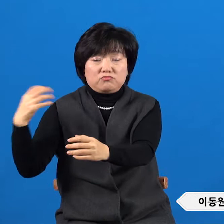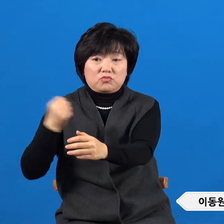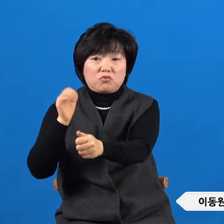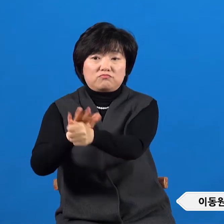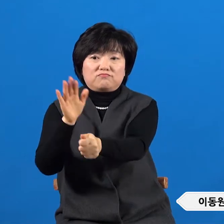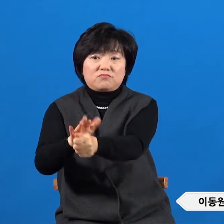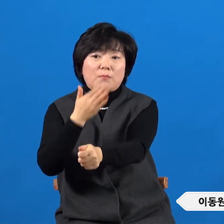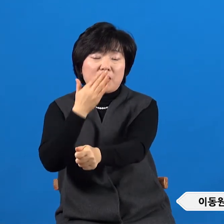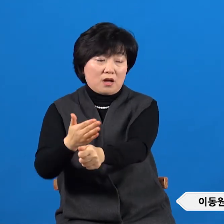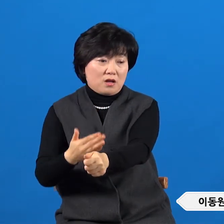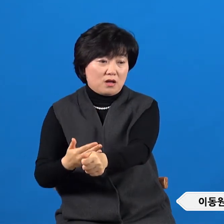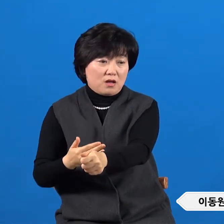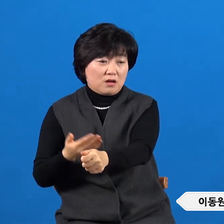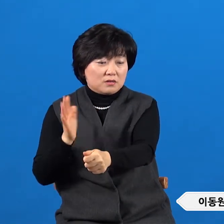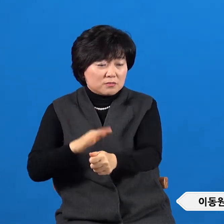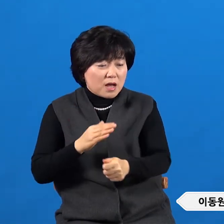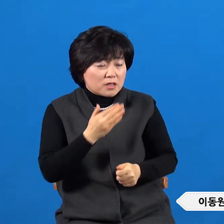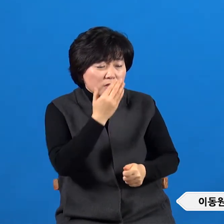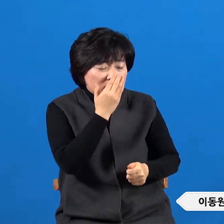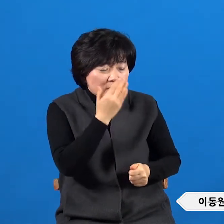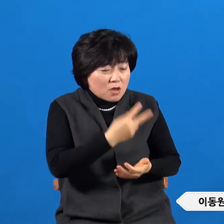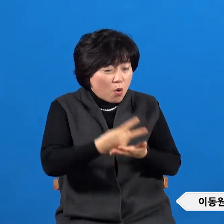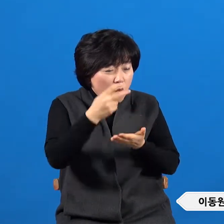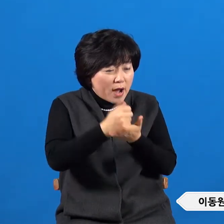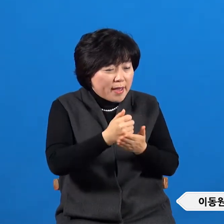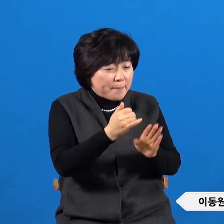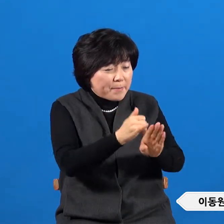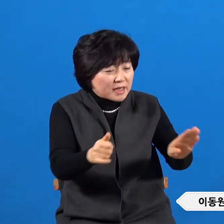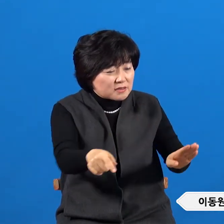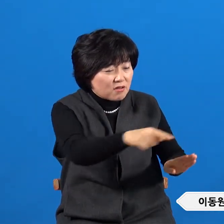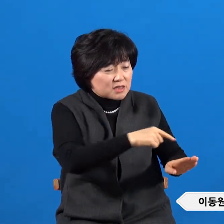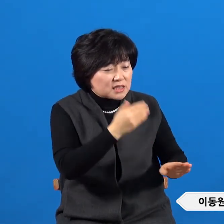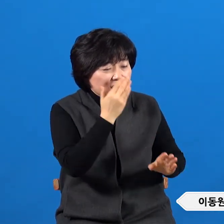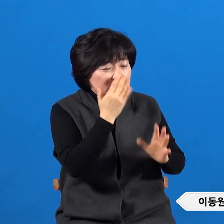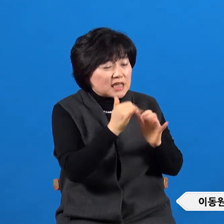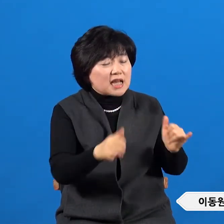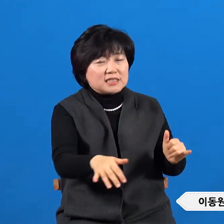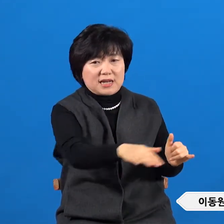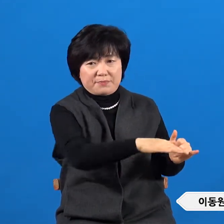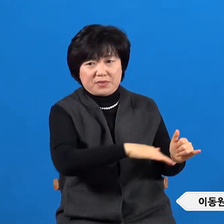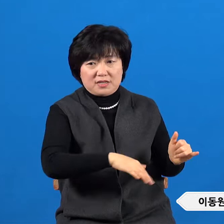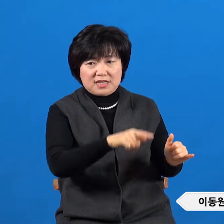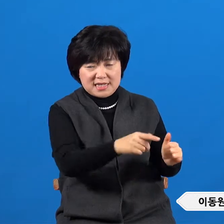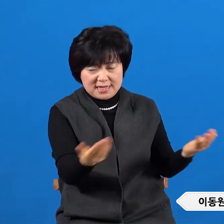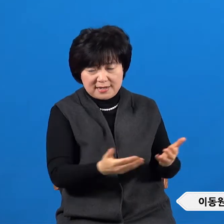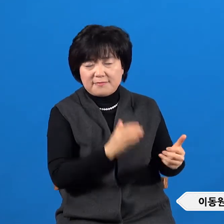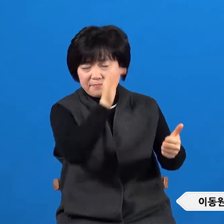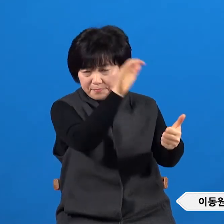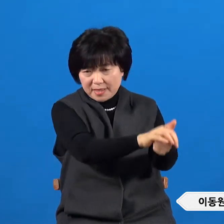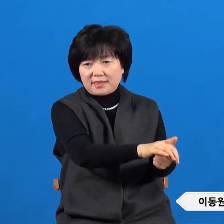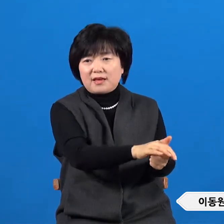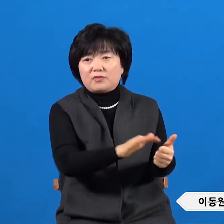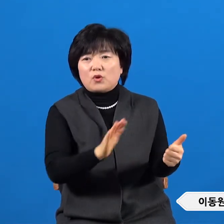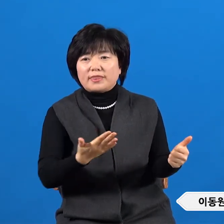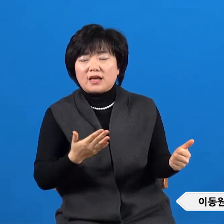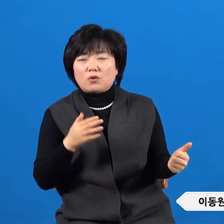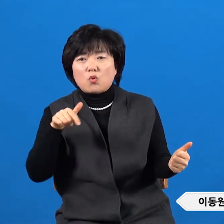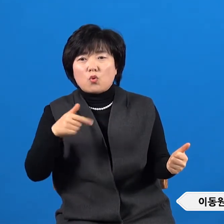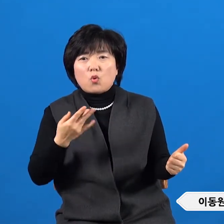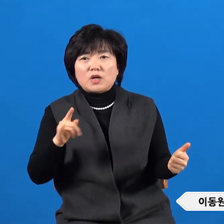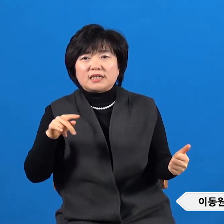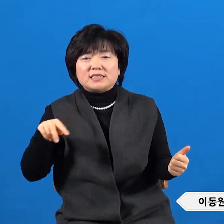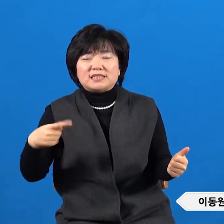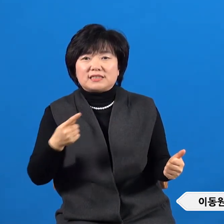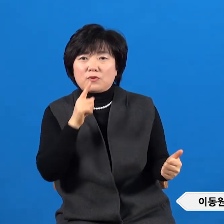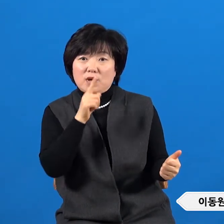것입니다. 그러나 여호와의 백성된 이스라엘 백성들이 이 일을 감당해야 한다라고 그는